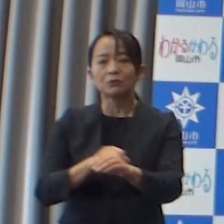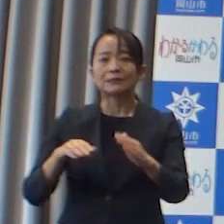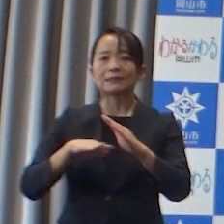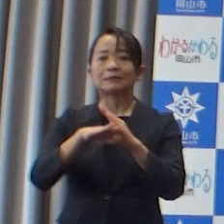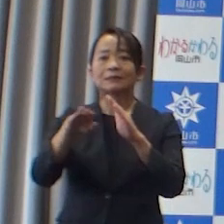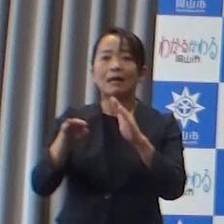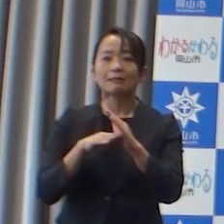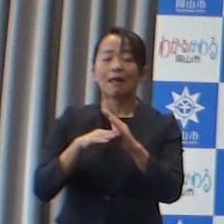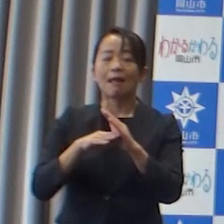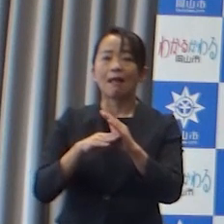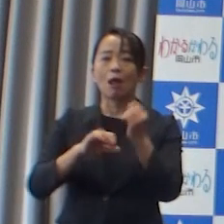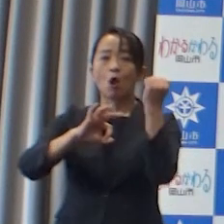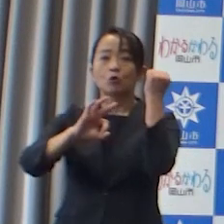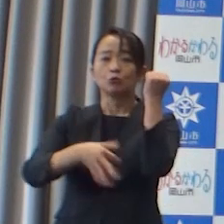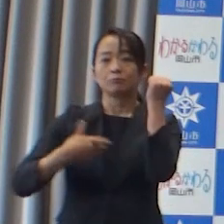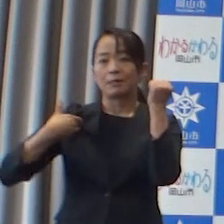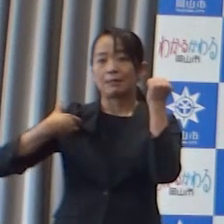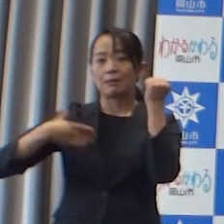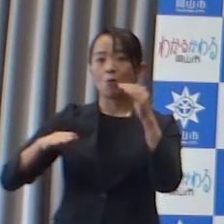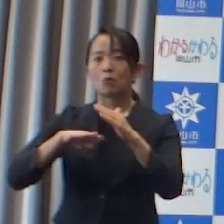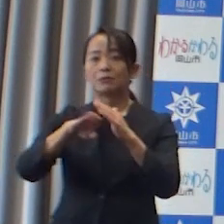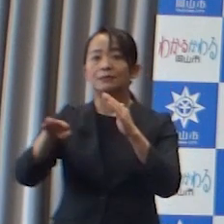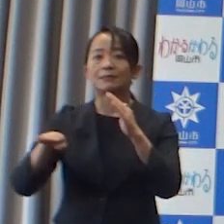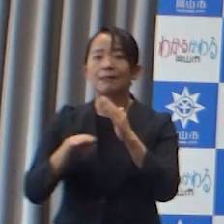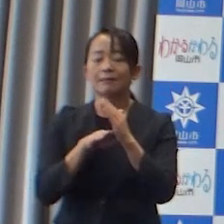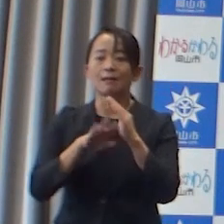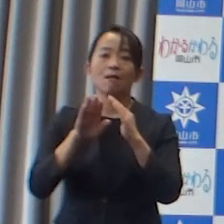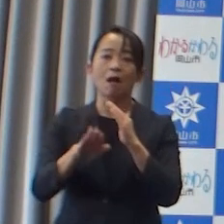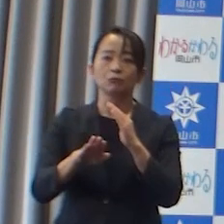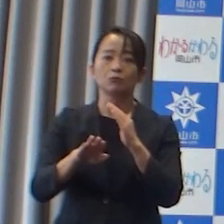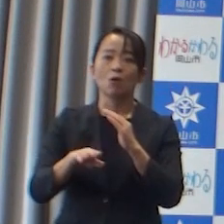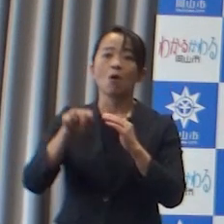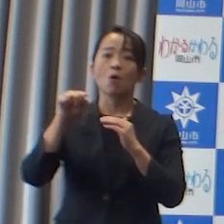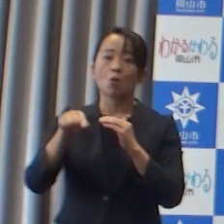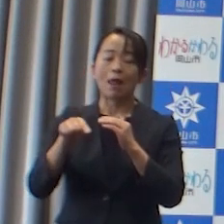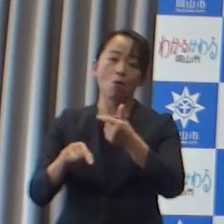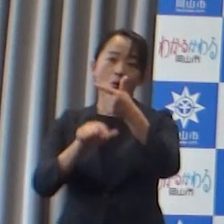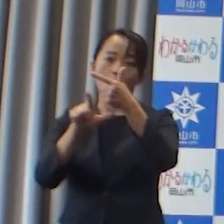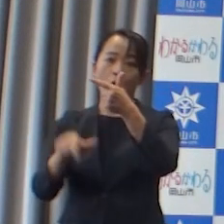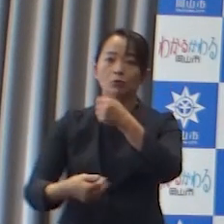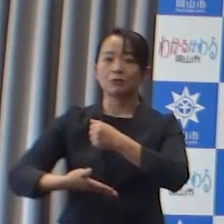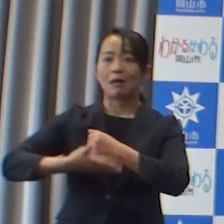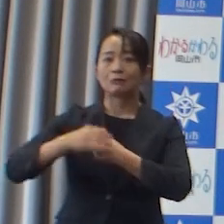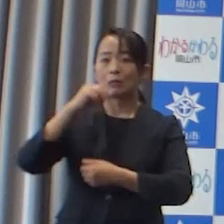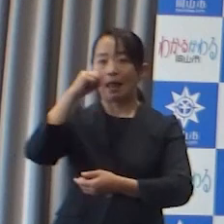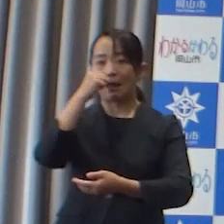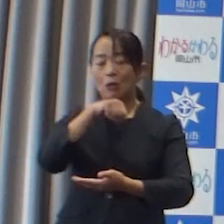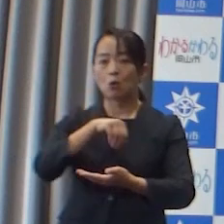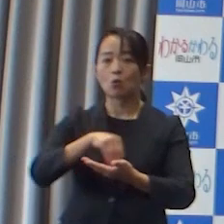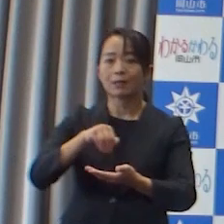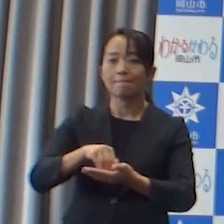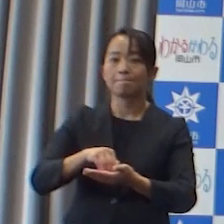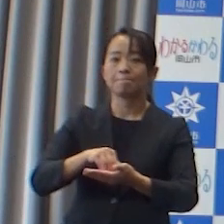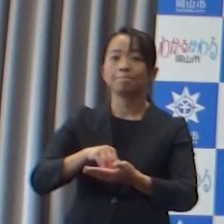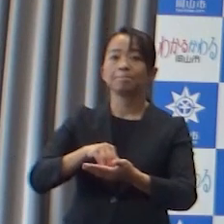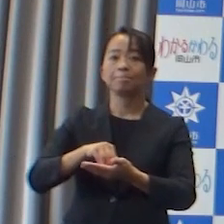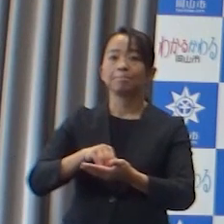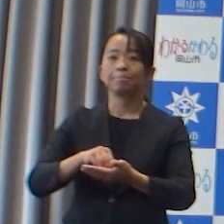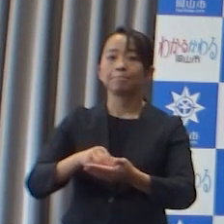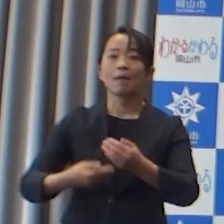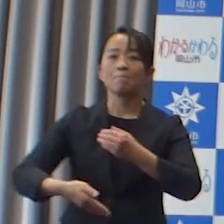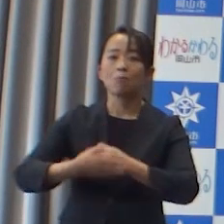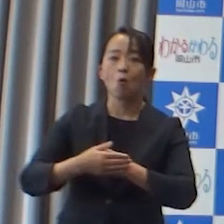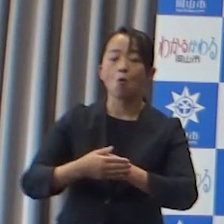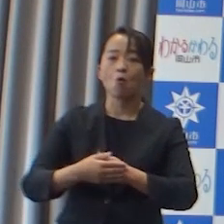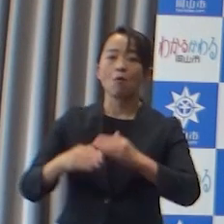税非課税世帯等を支援するため、6月補正で予算措置を行い、1世帯あたり3万円を